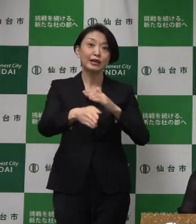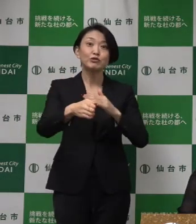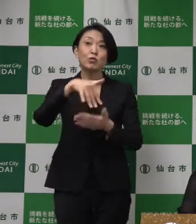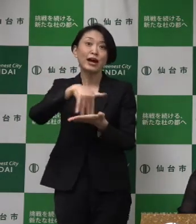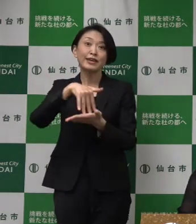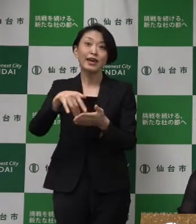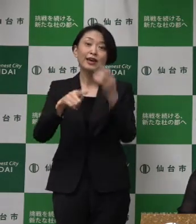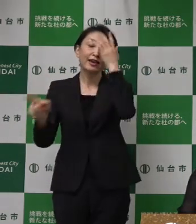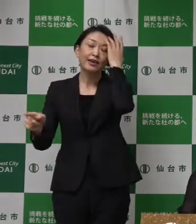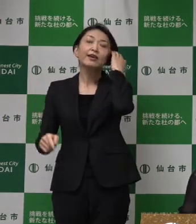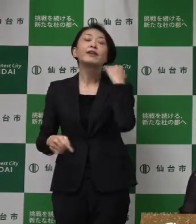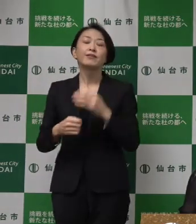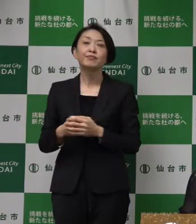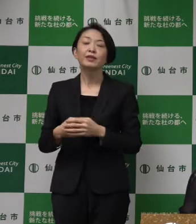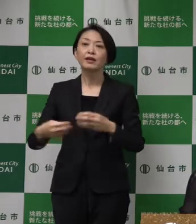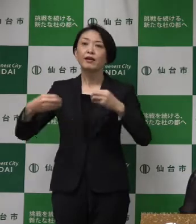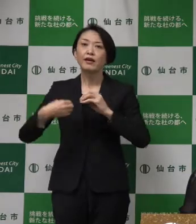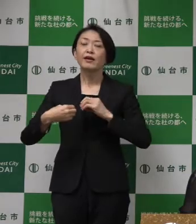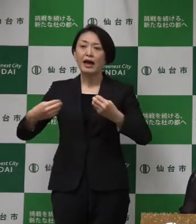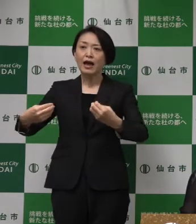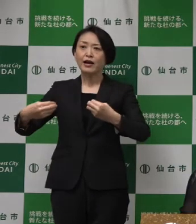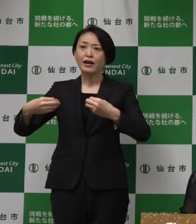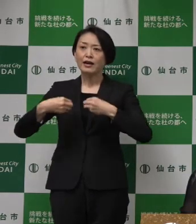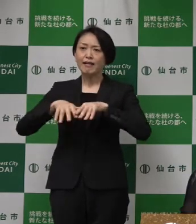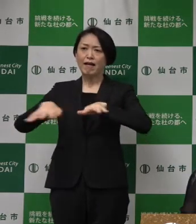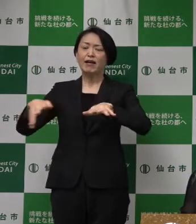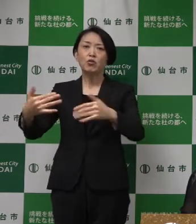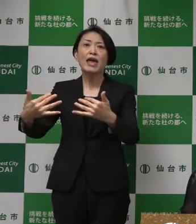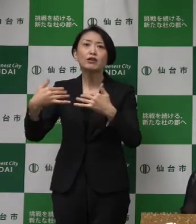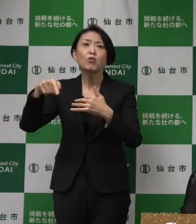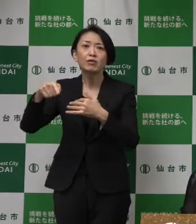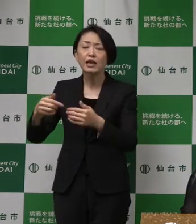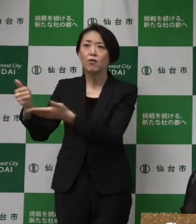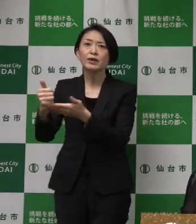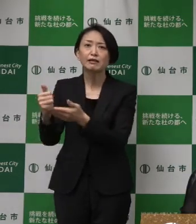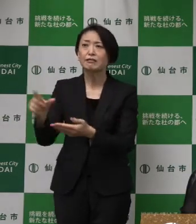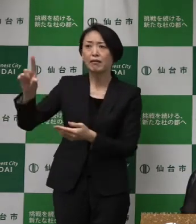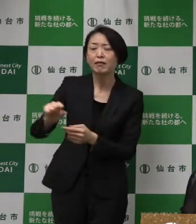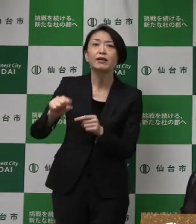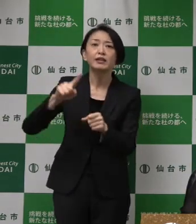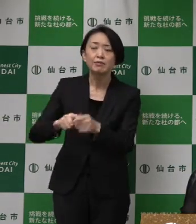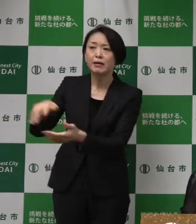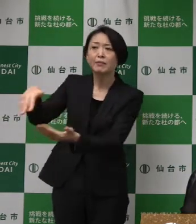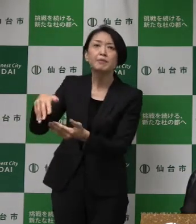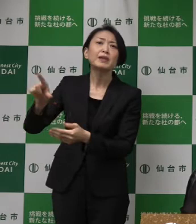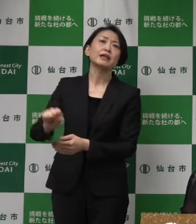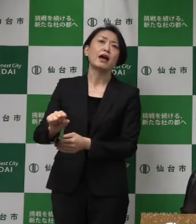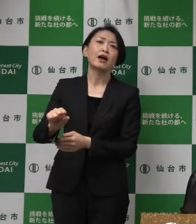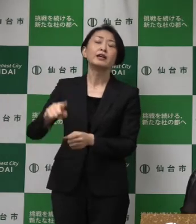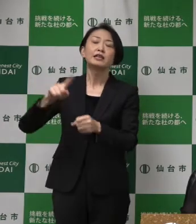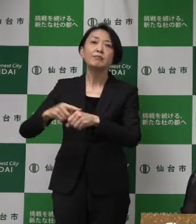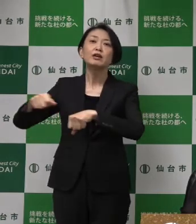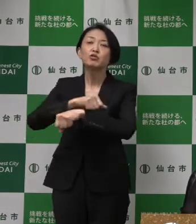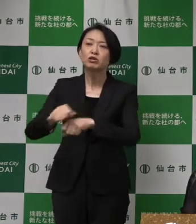計におきまして感染症の影響による減収に対応するため特別減収対策企業債の